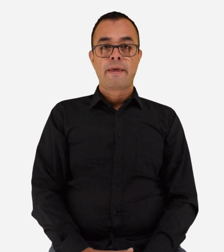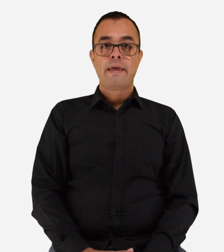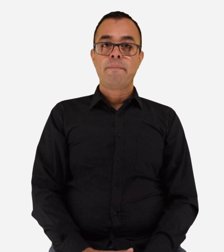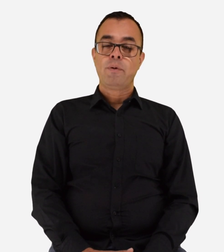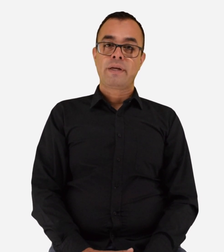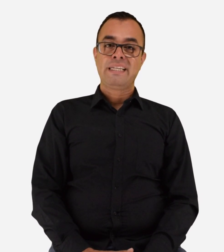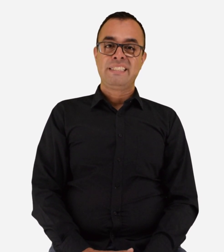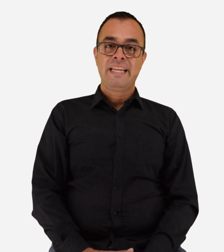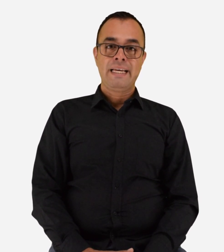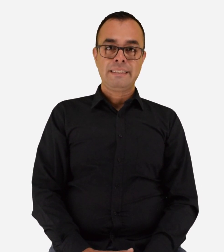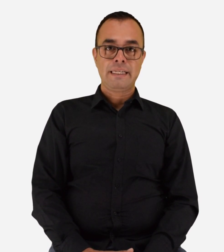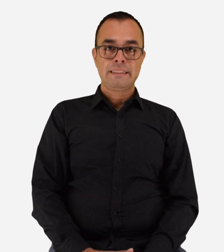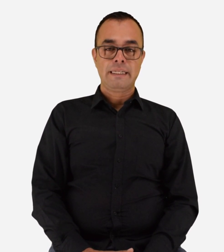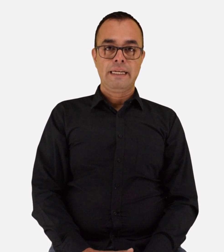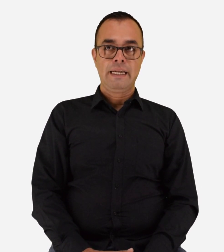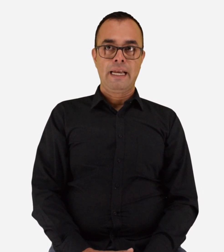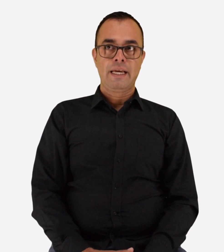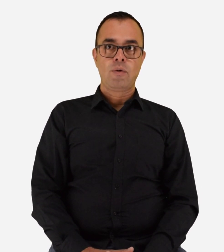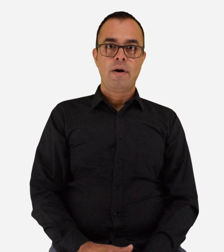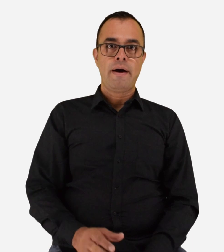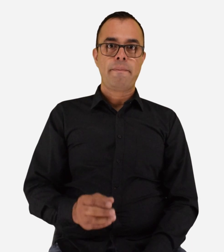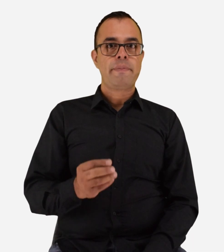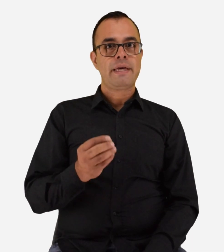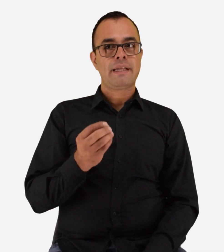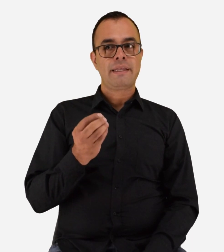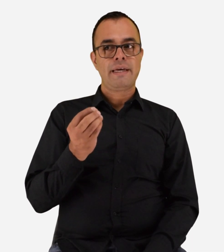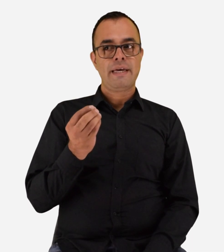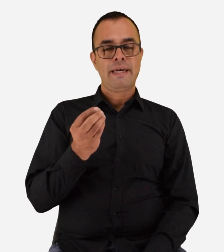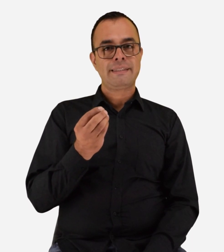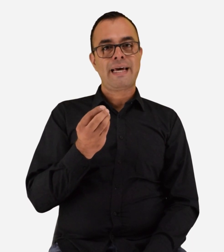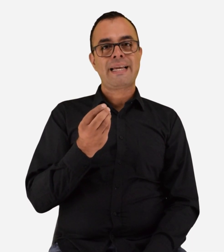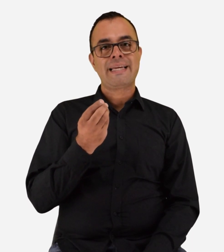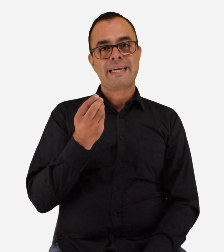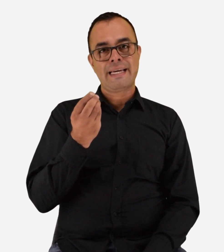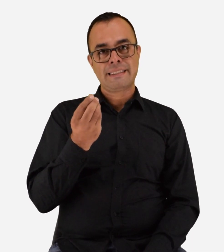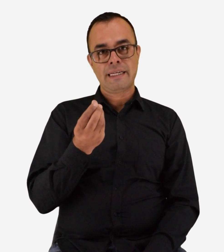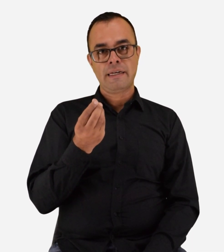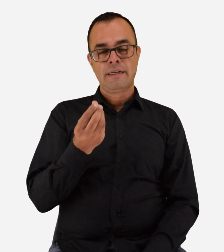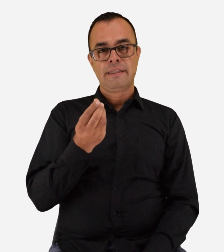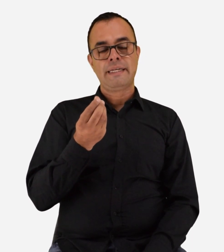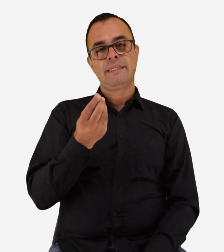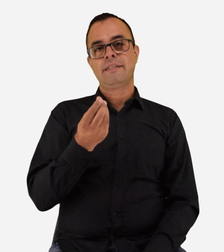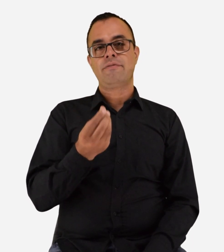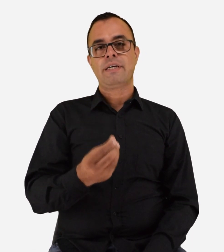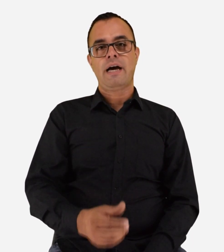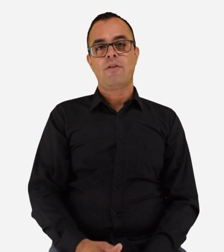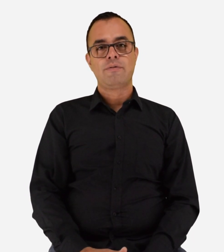y porque sin estas la lengua pierde esa riqueza de significado.